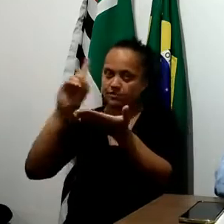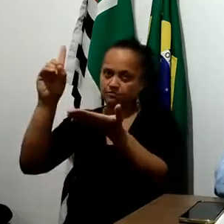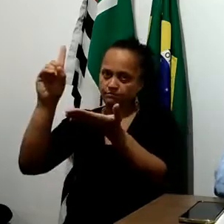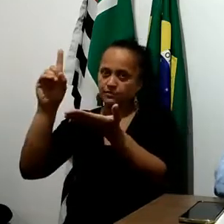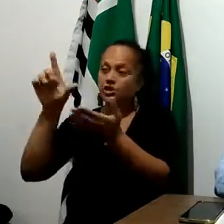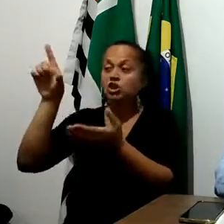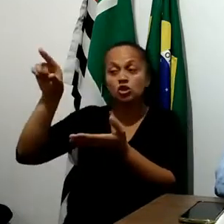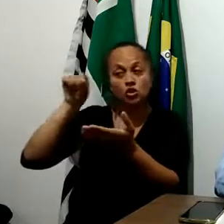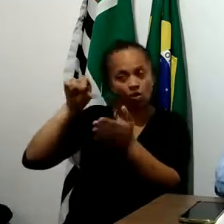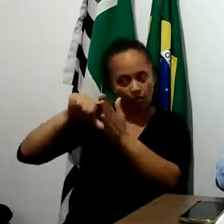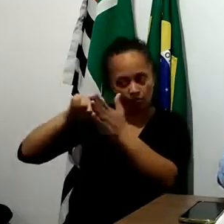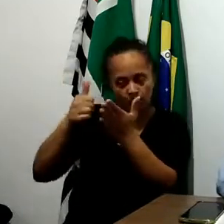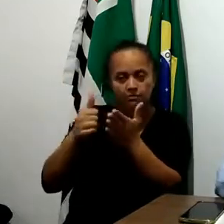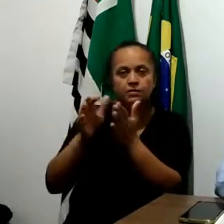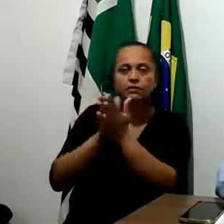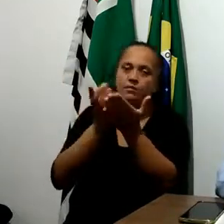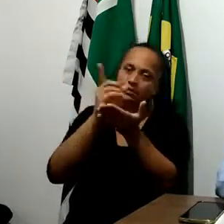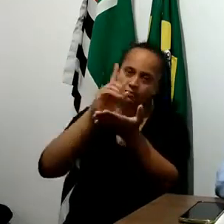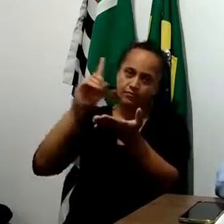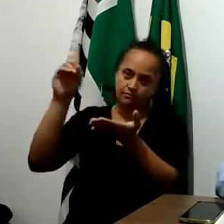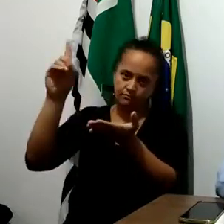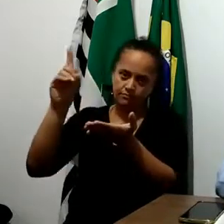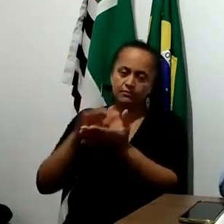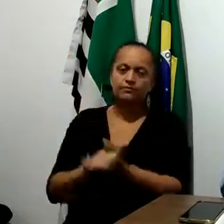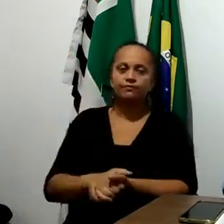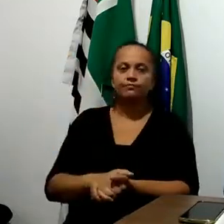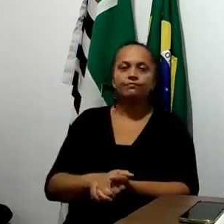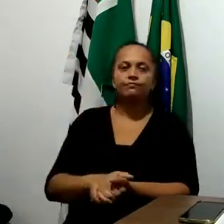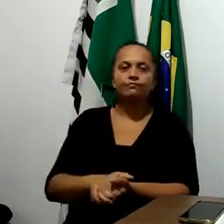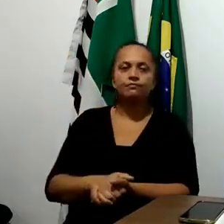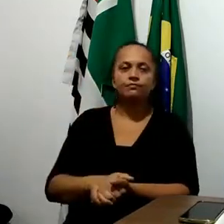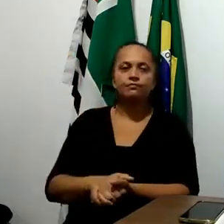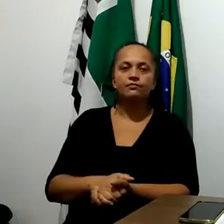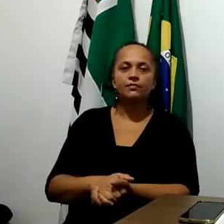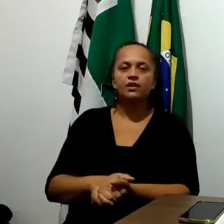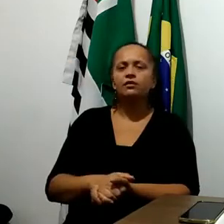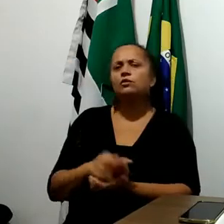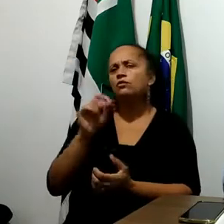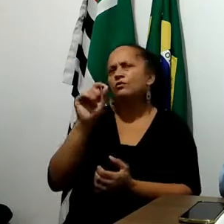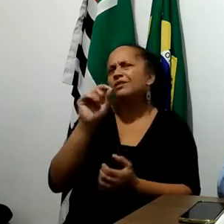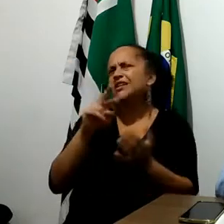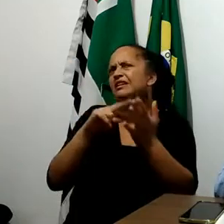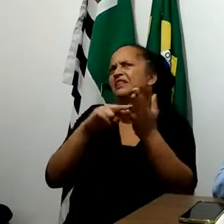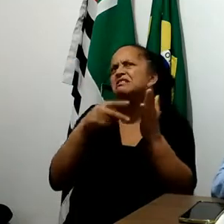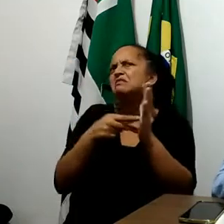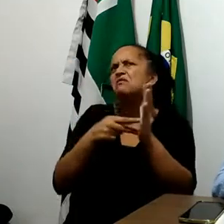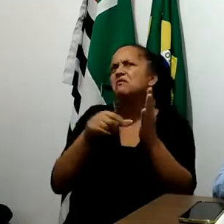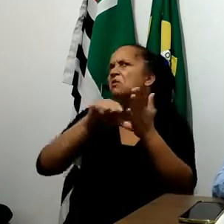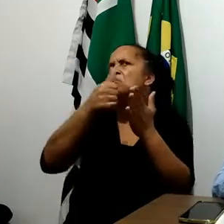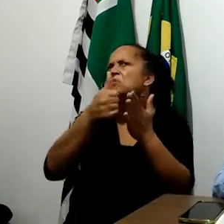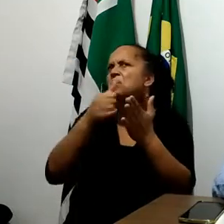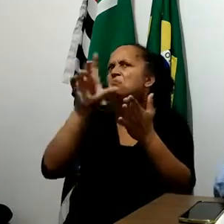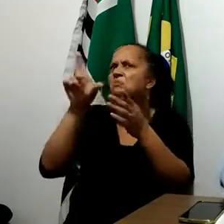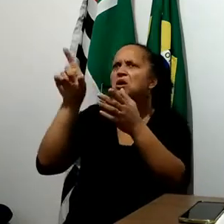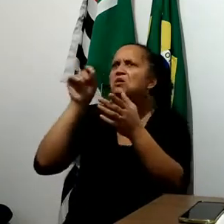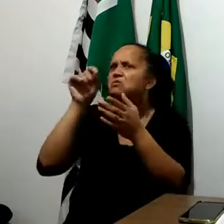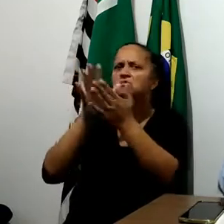palavra. A primeira parte, dar a primazia, é você, antes de qualquer coisa,